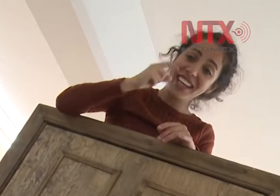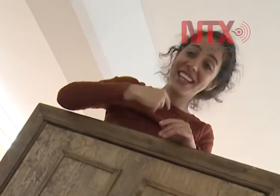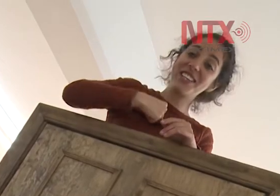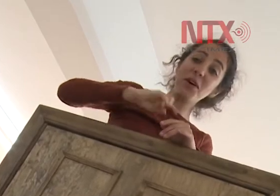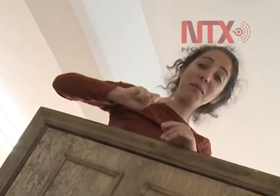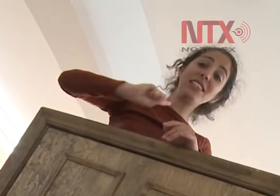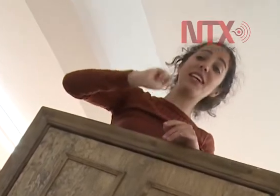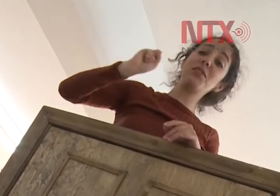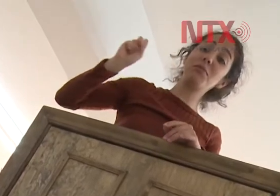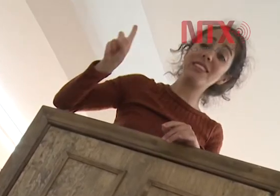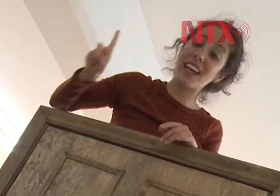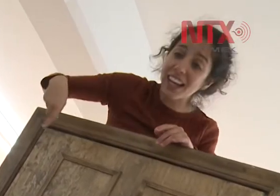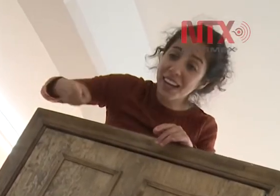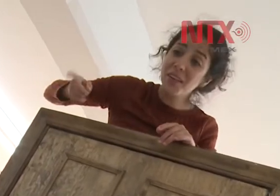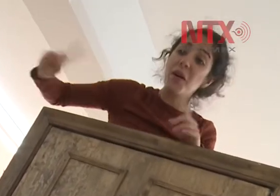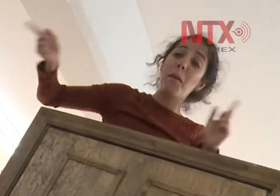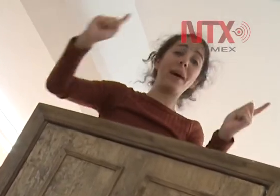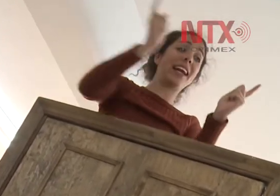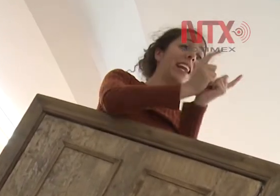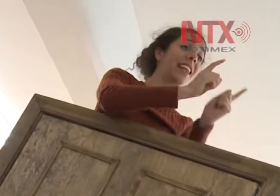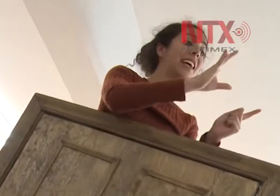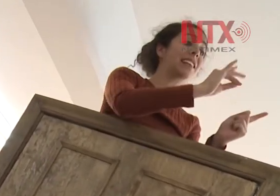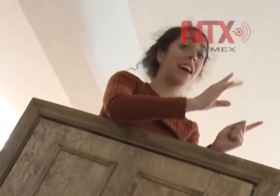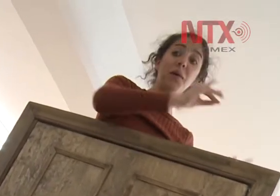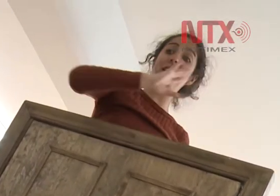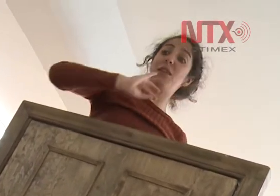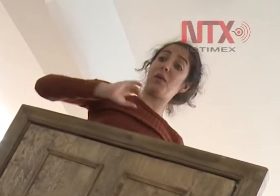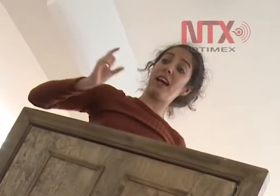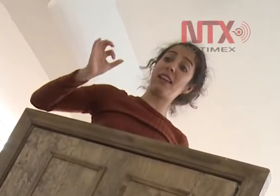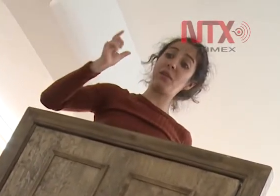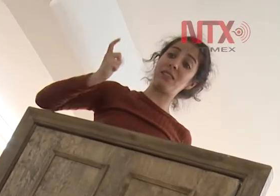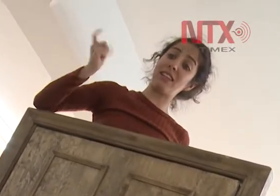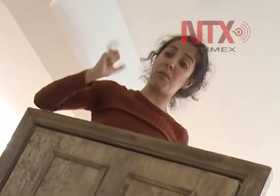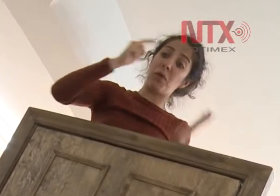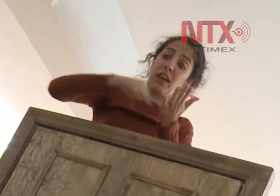Yo mandaré un mensajero para que le digas la hora y el lugar de nuestra boda.